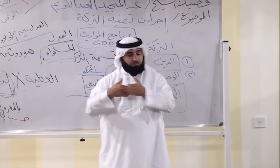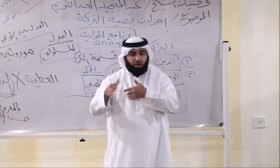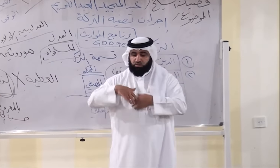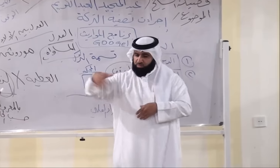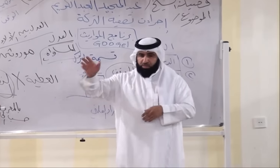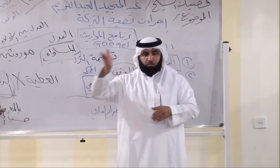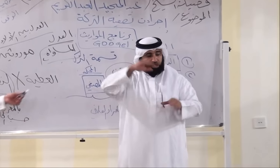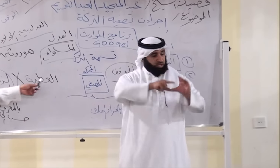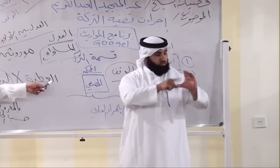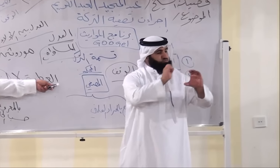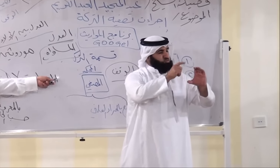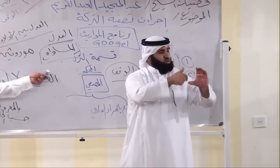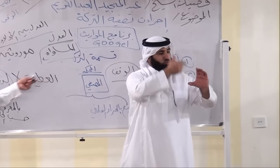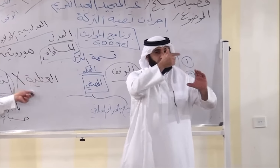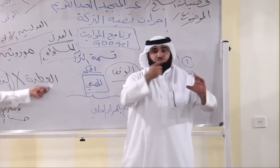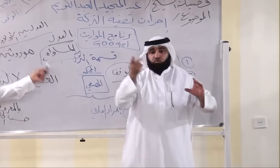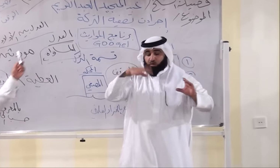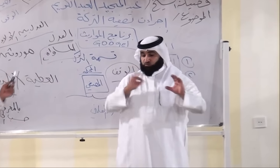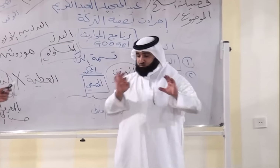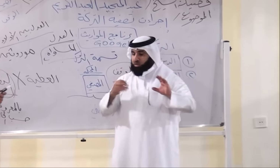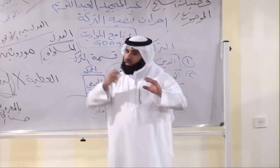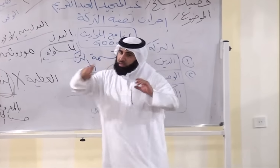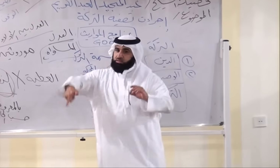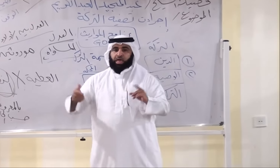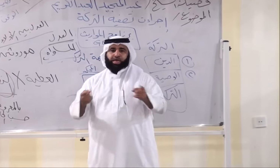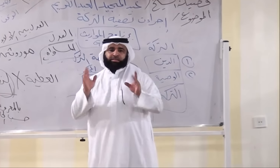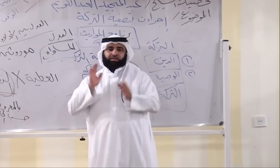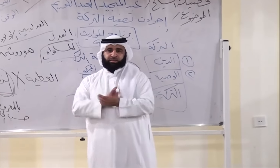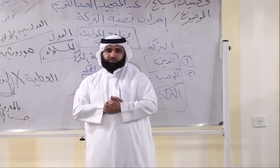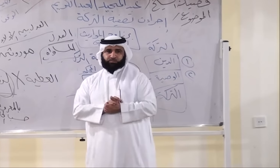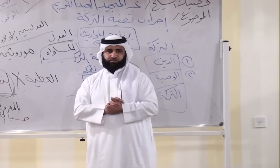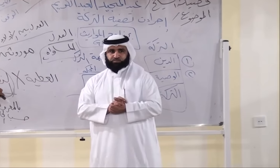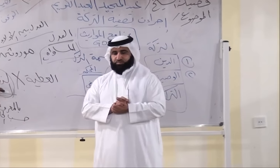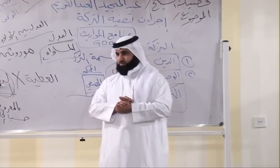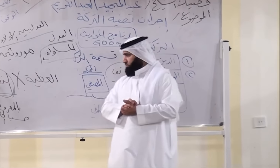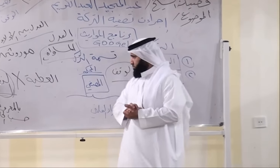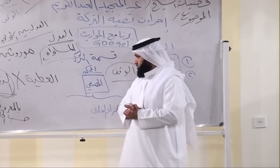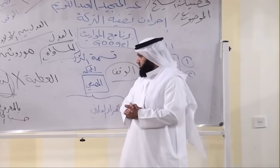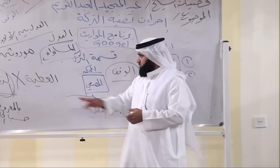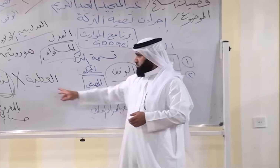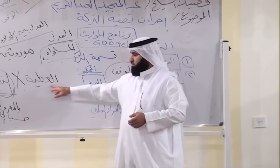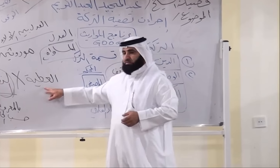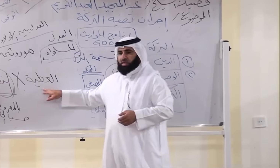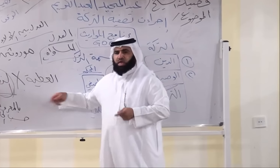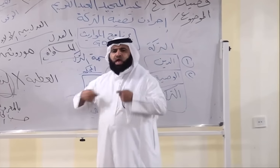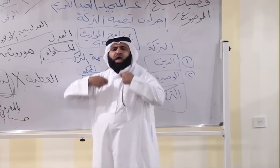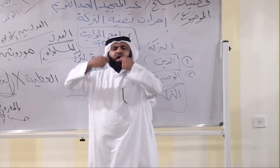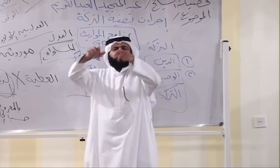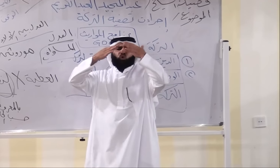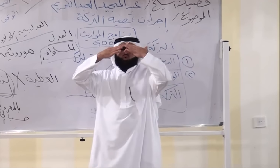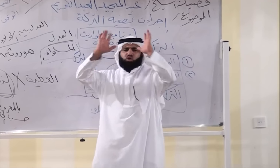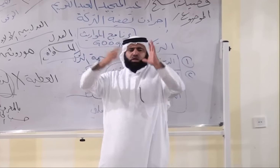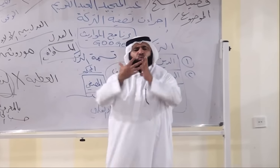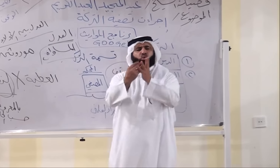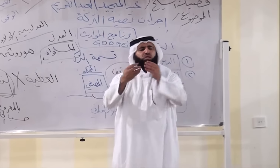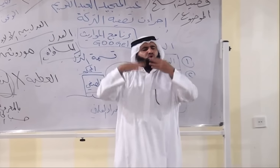لا لا تكون حسب المعروف. انا اتكلم عن العطيه اللي ما لها علاقه بالنفقه، واحد يبغى يوزع اموال